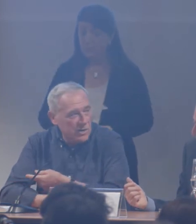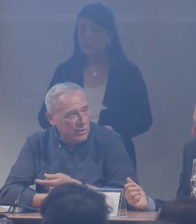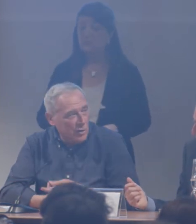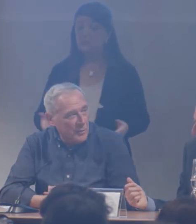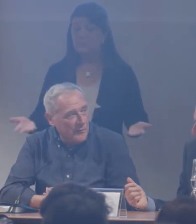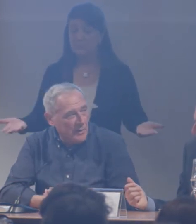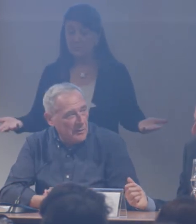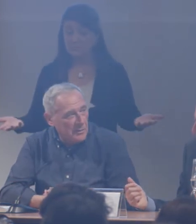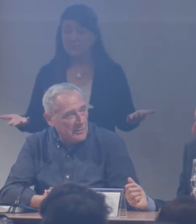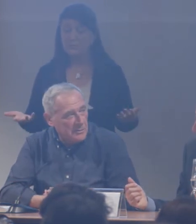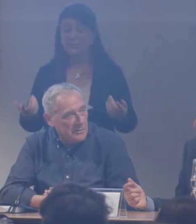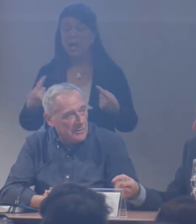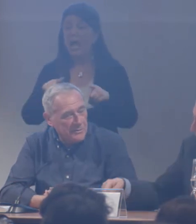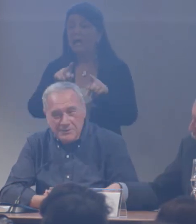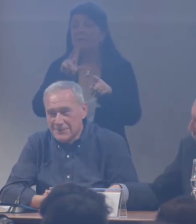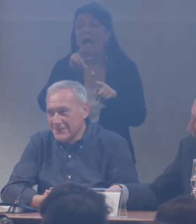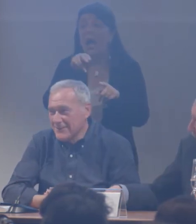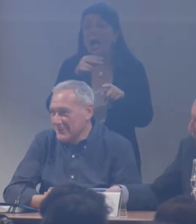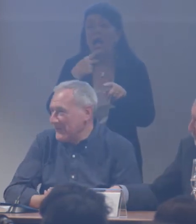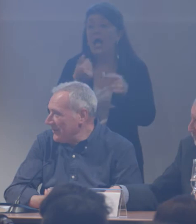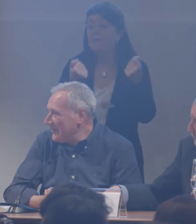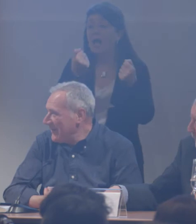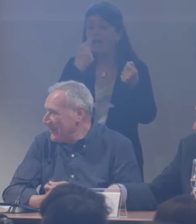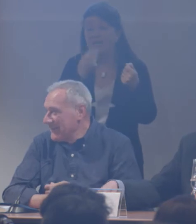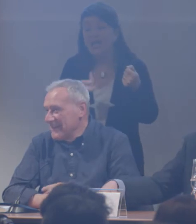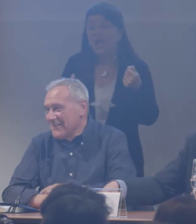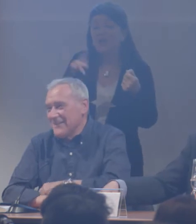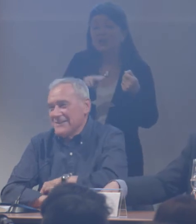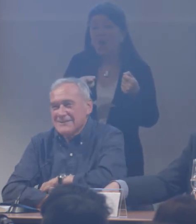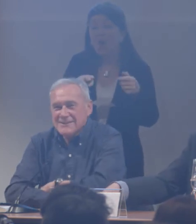L'hanno lasciato in doppia fila però.